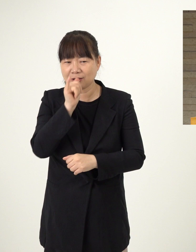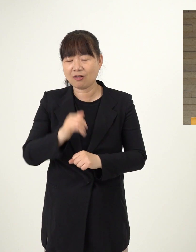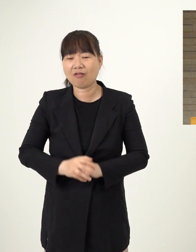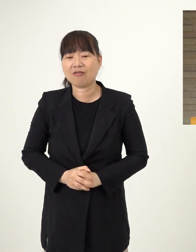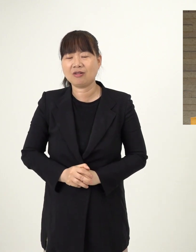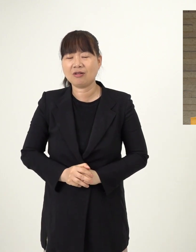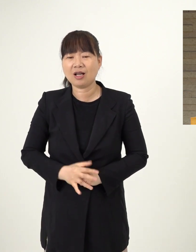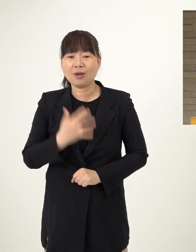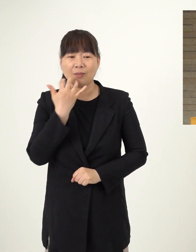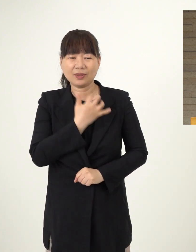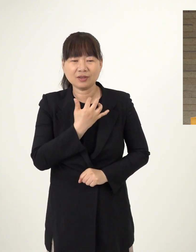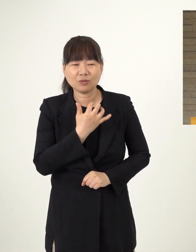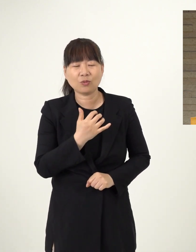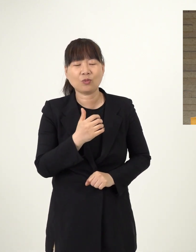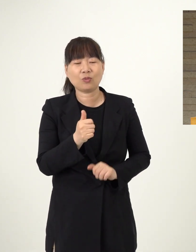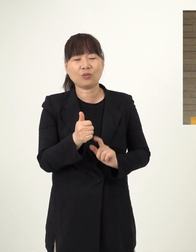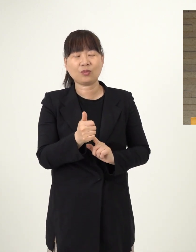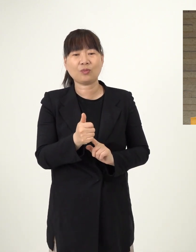베드로,